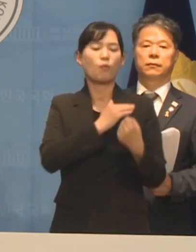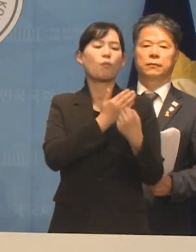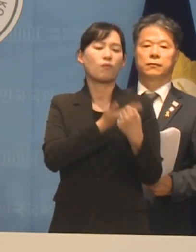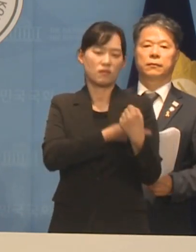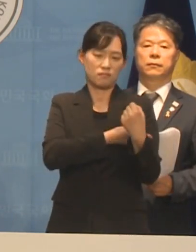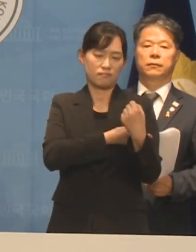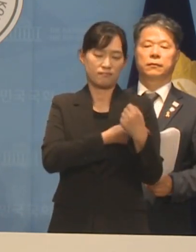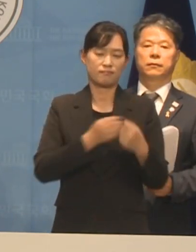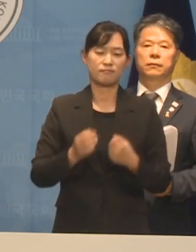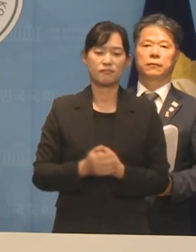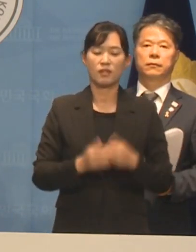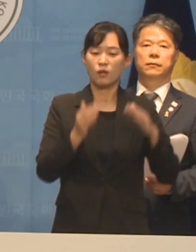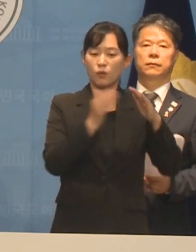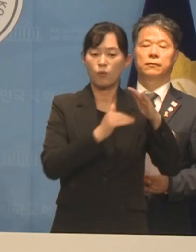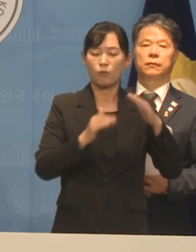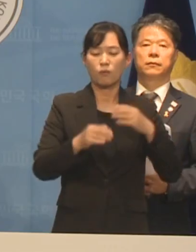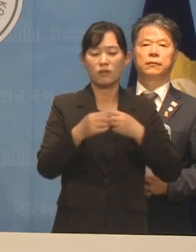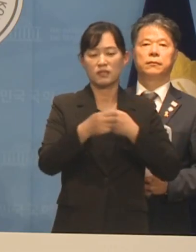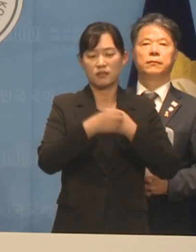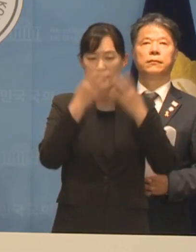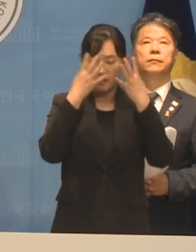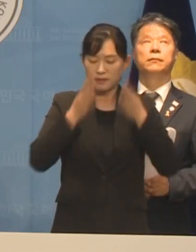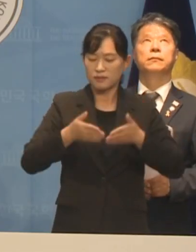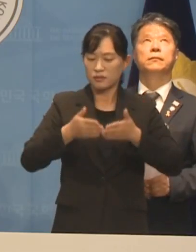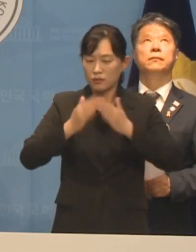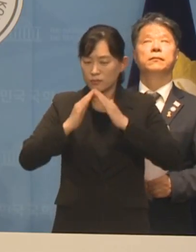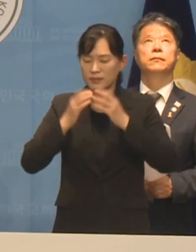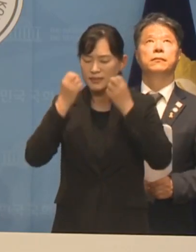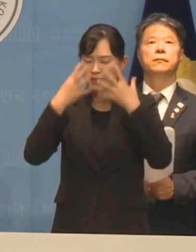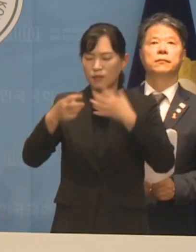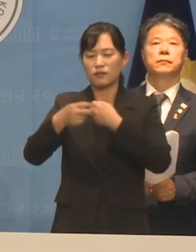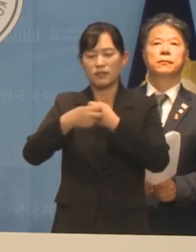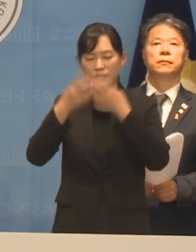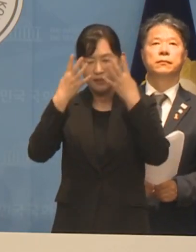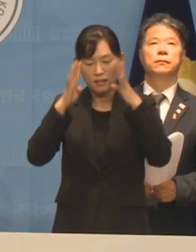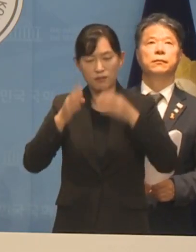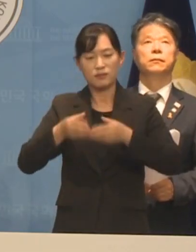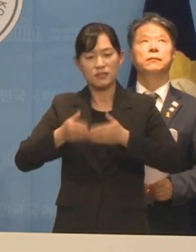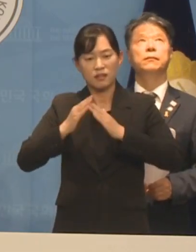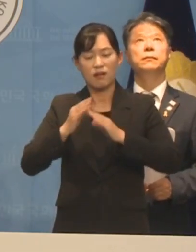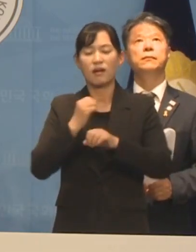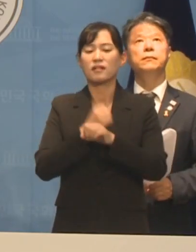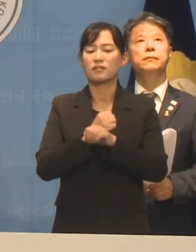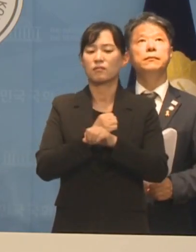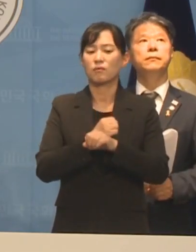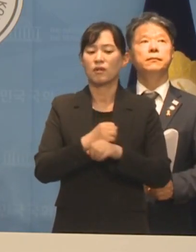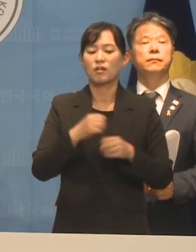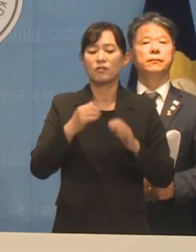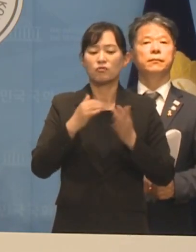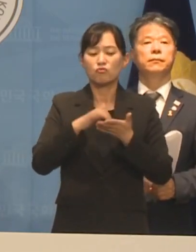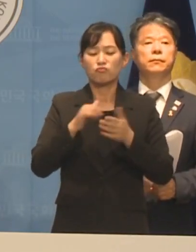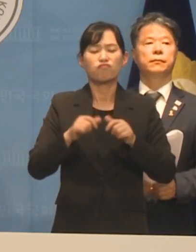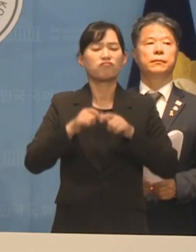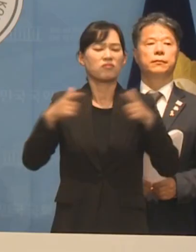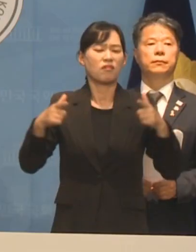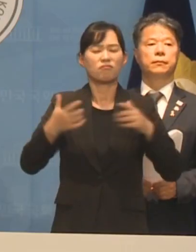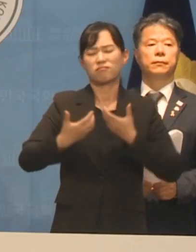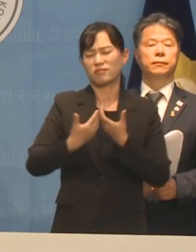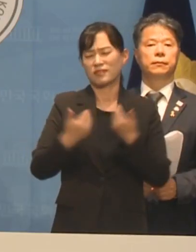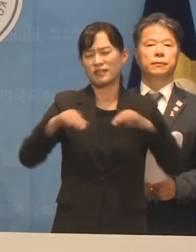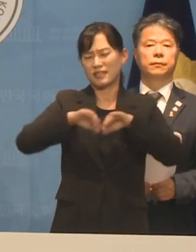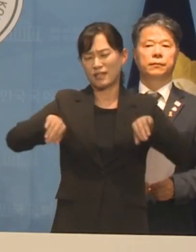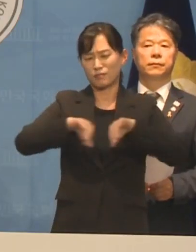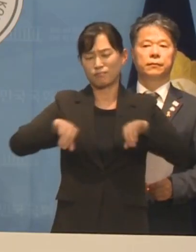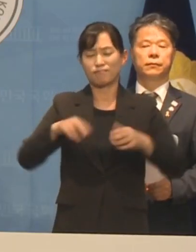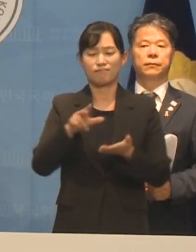권리입니다. 공공의대 설립은 새로운 의대를 신설하거나 의대 정원 확대하는 별개의